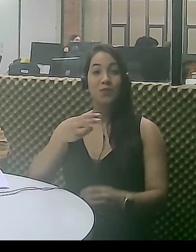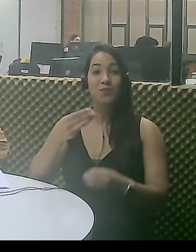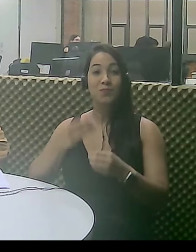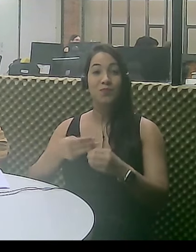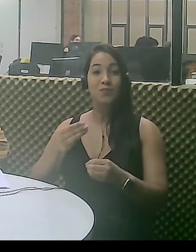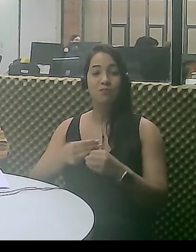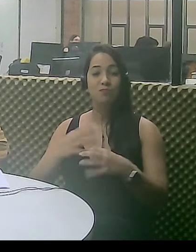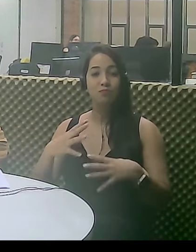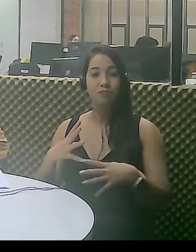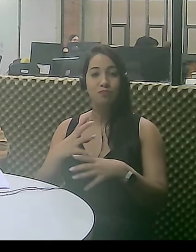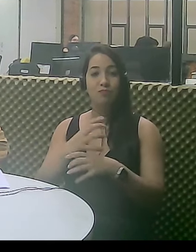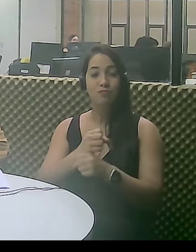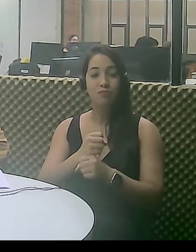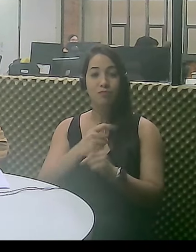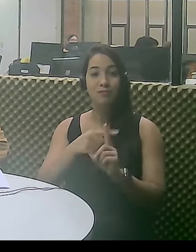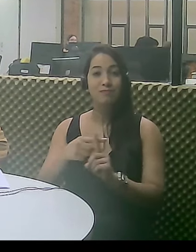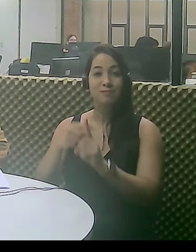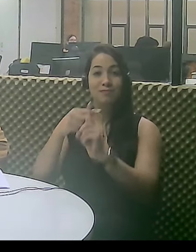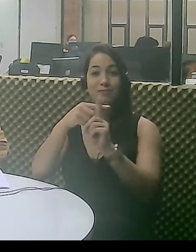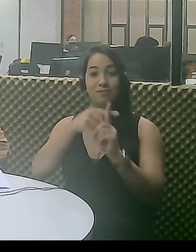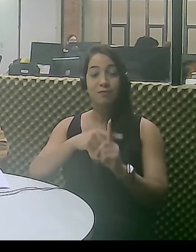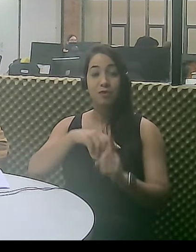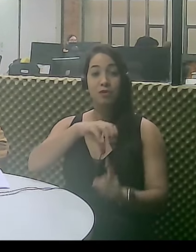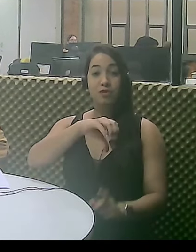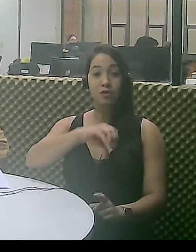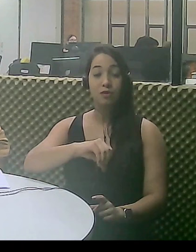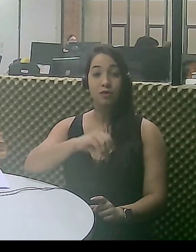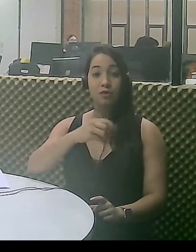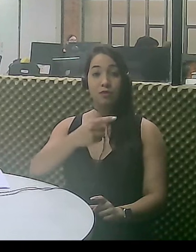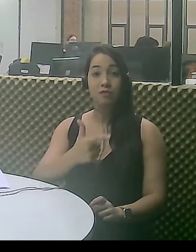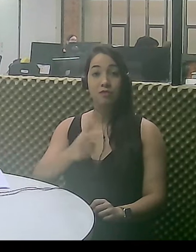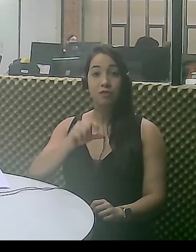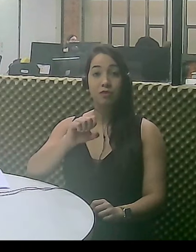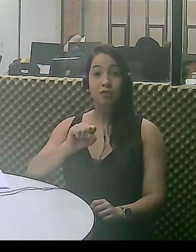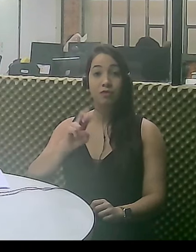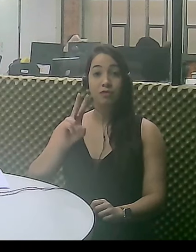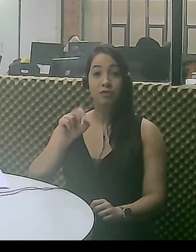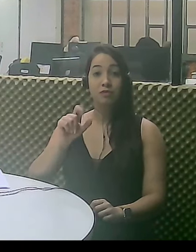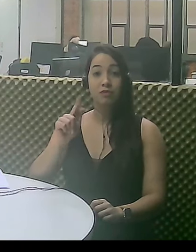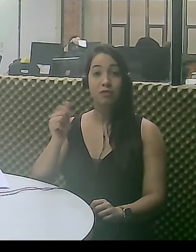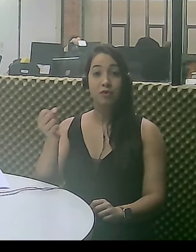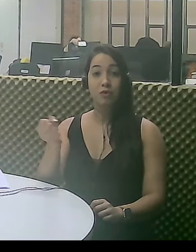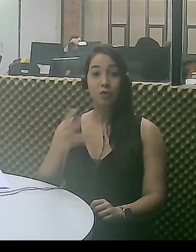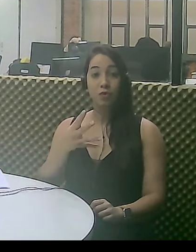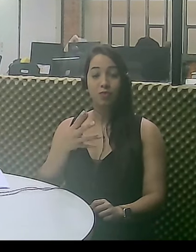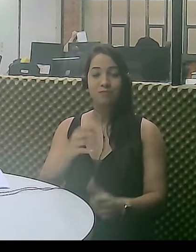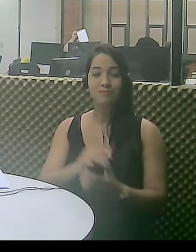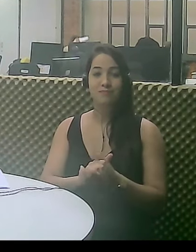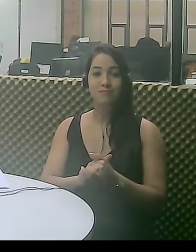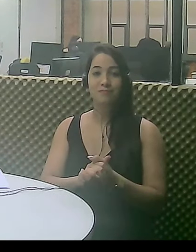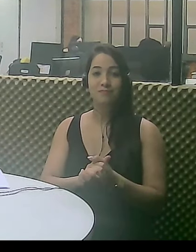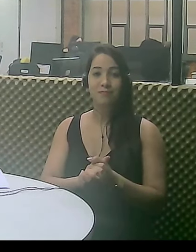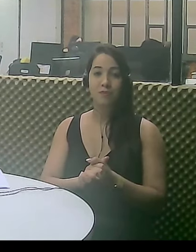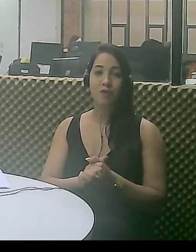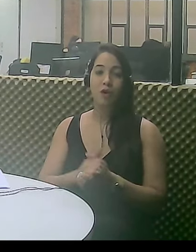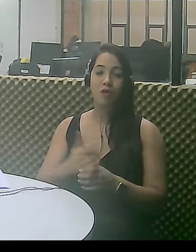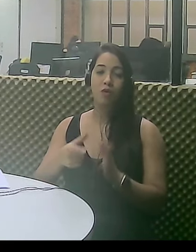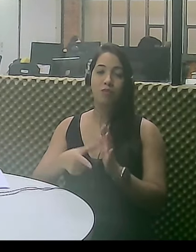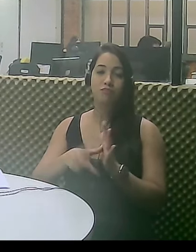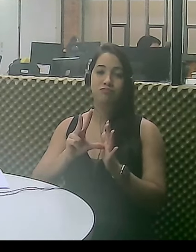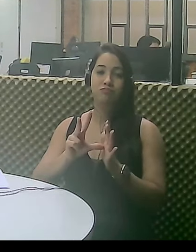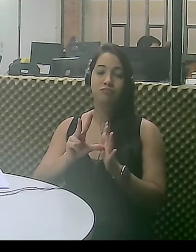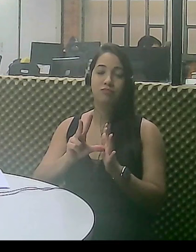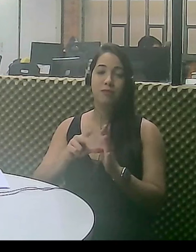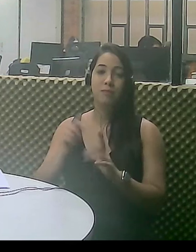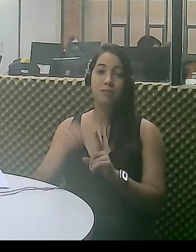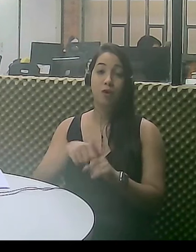município contabilizou um saldo positivo de 928 postos de trabalho. Neste penúltimo mês do ano, na análise